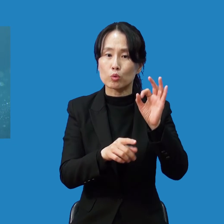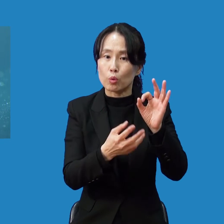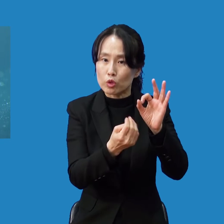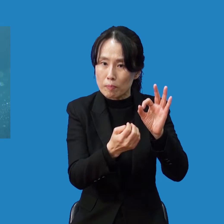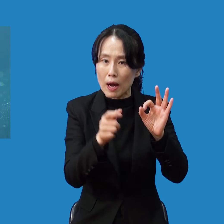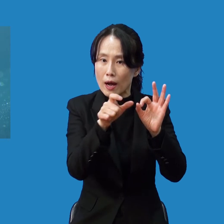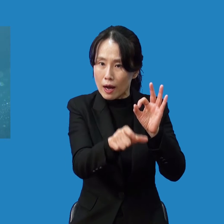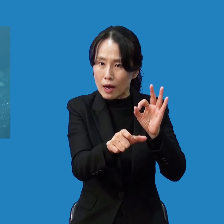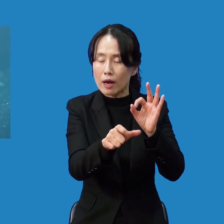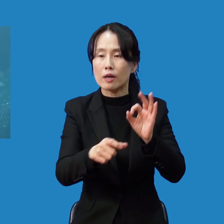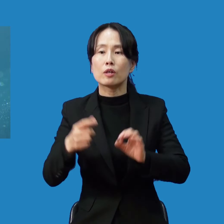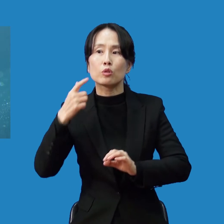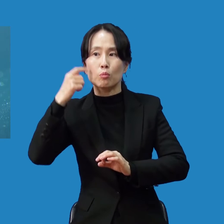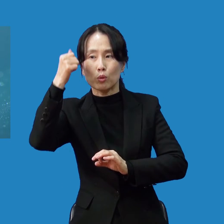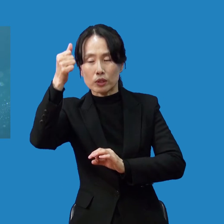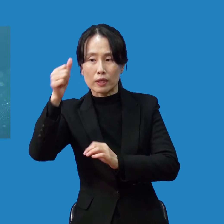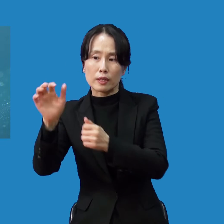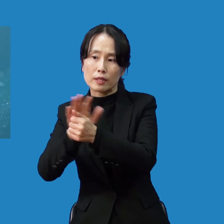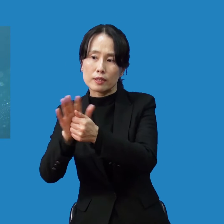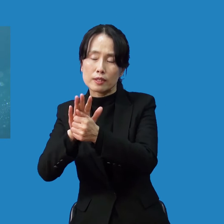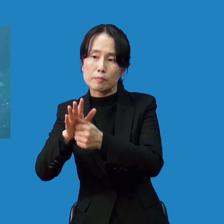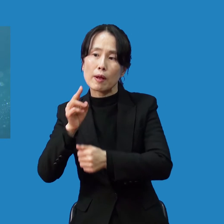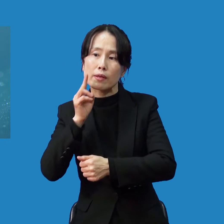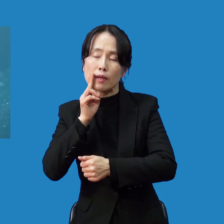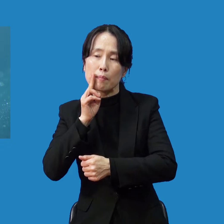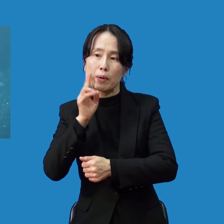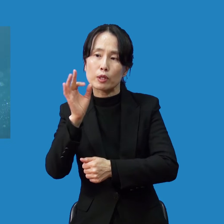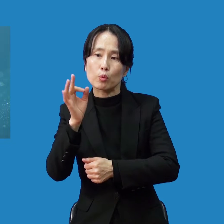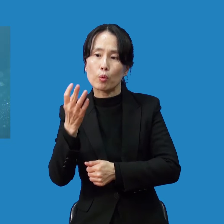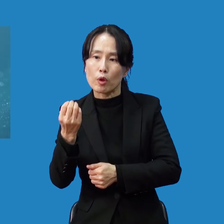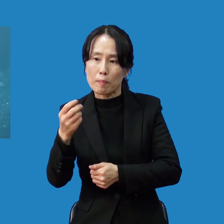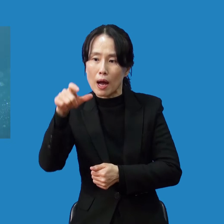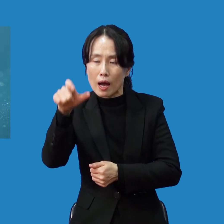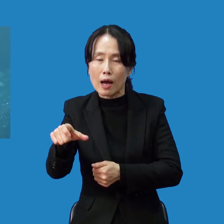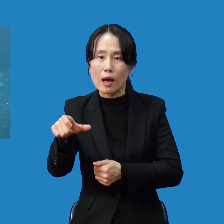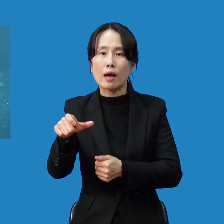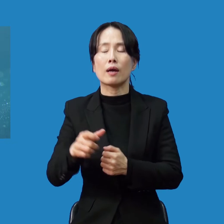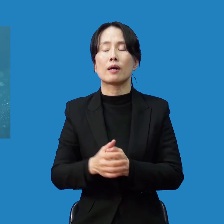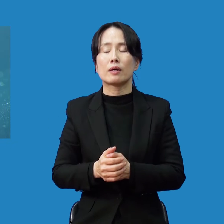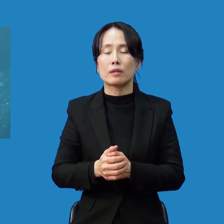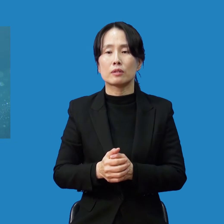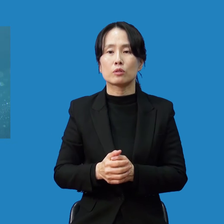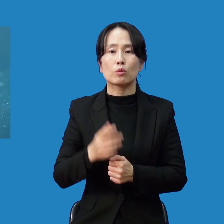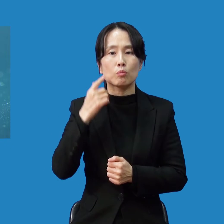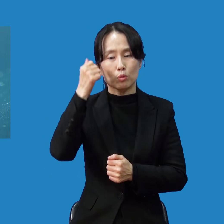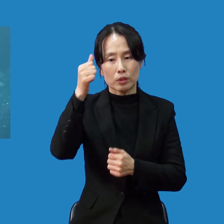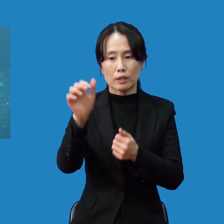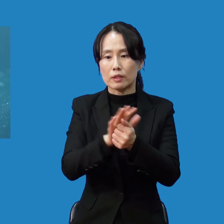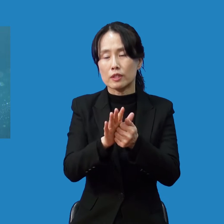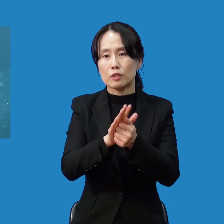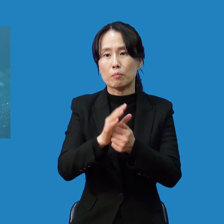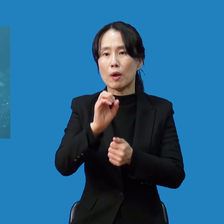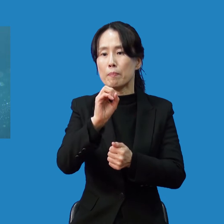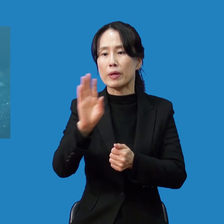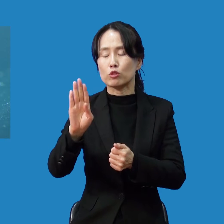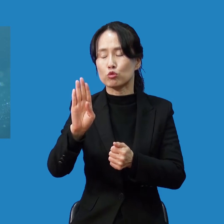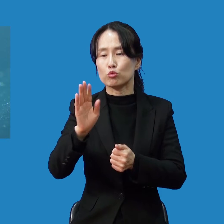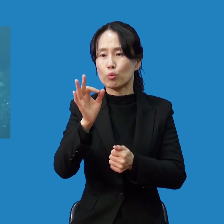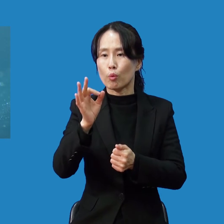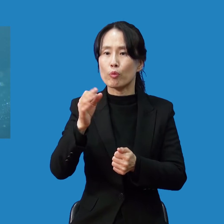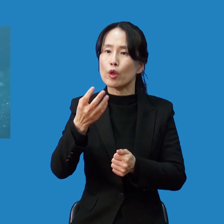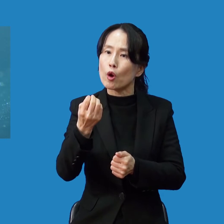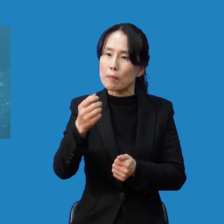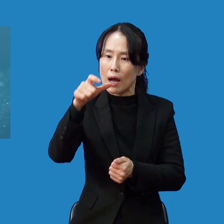대접할 그런 담배 비용으로 또 얼마, 목사에게 대접할 맥주 비용으로 또